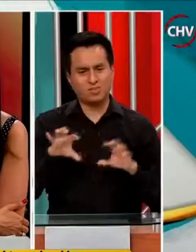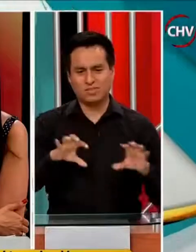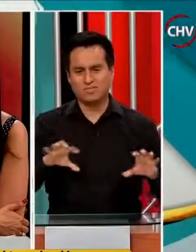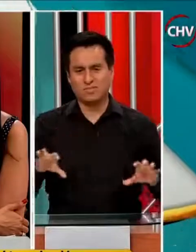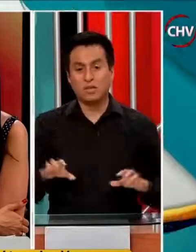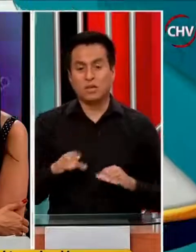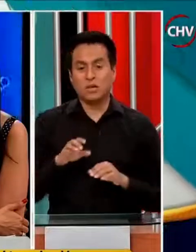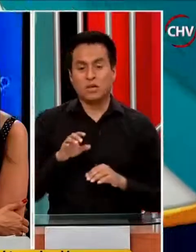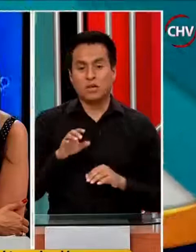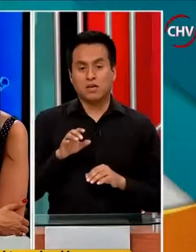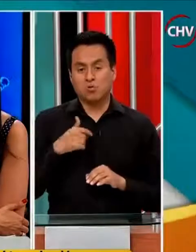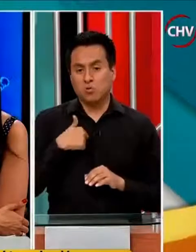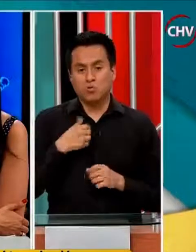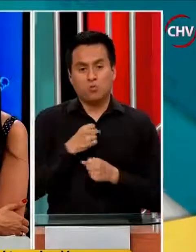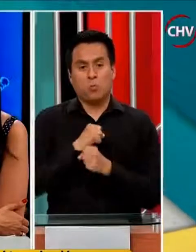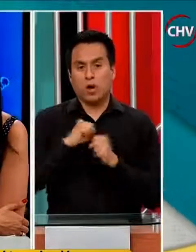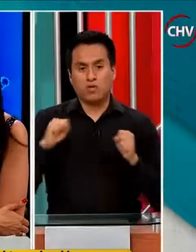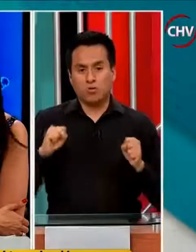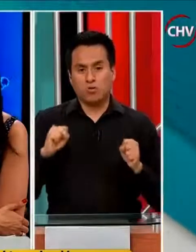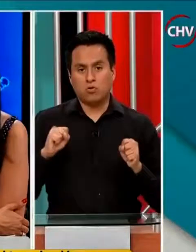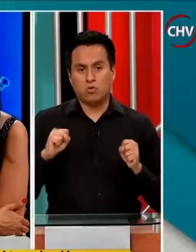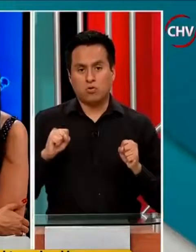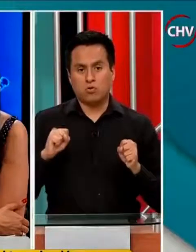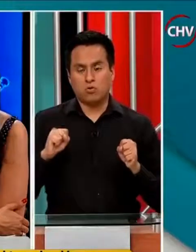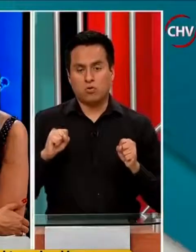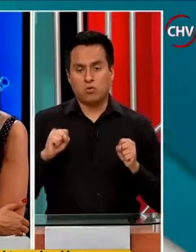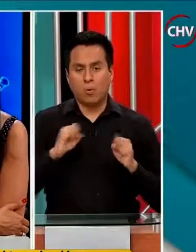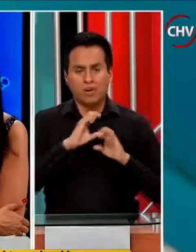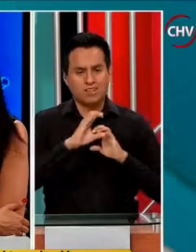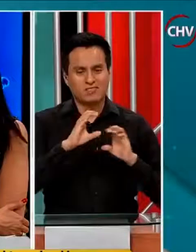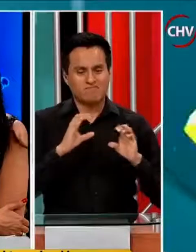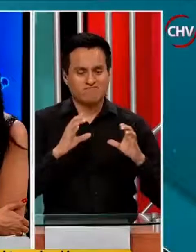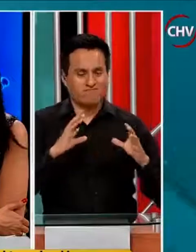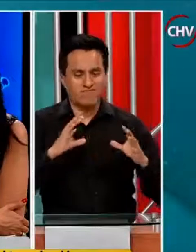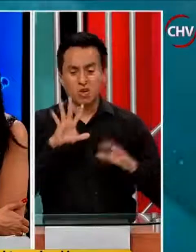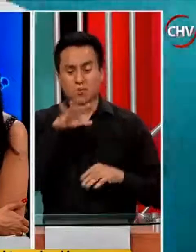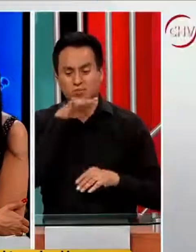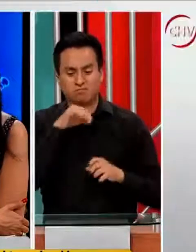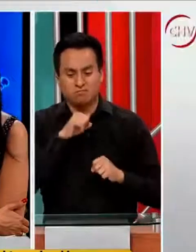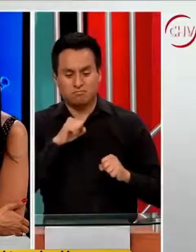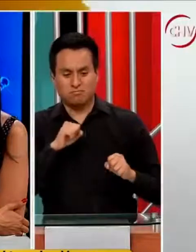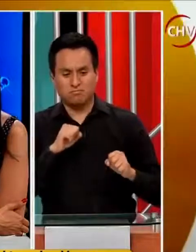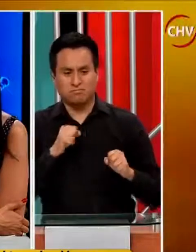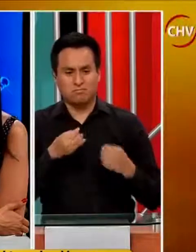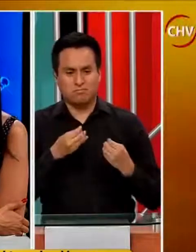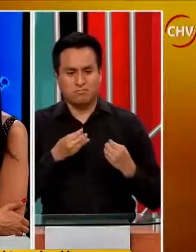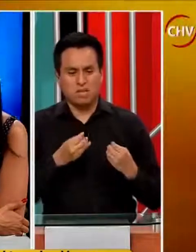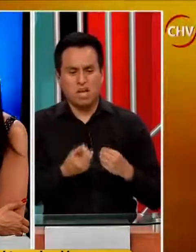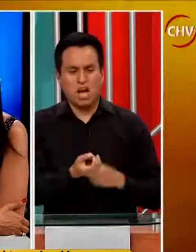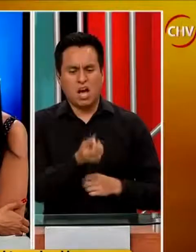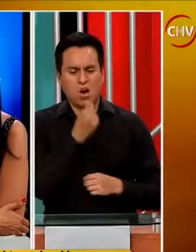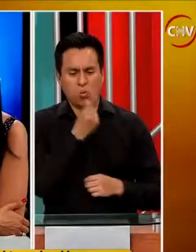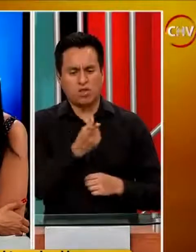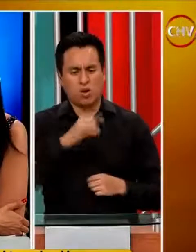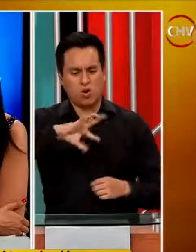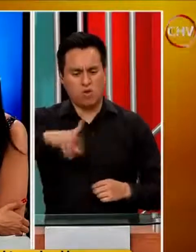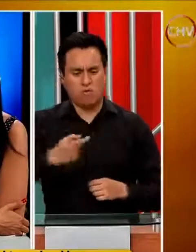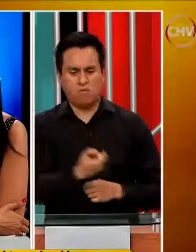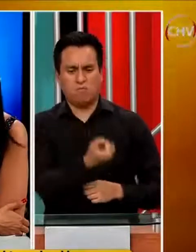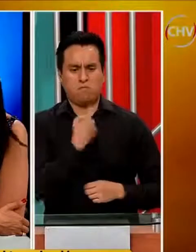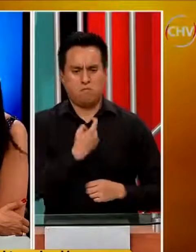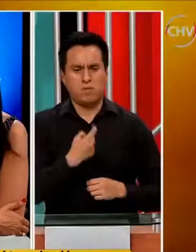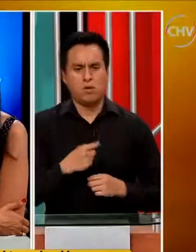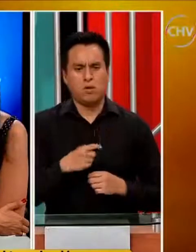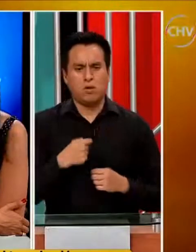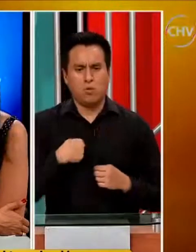cada vez que uno... yo no puedo, no puedo mantener una conversación más de cinco minutos sin que me acuse de que le robo, me